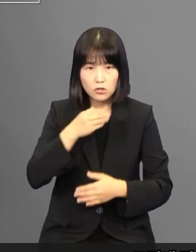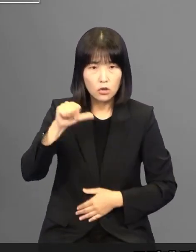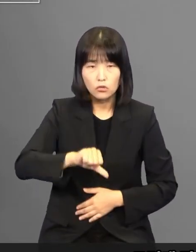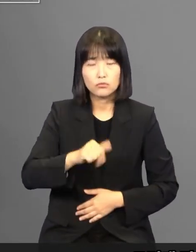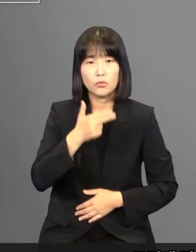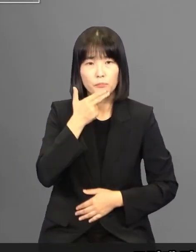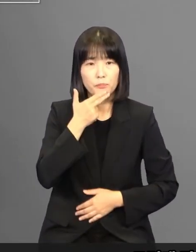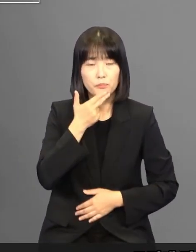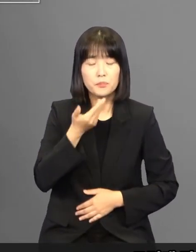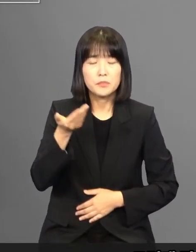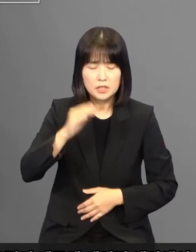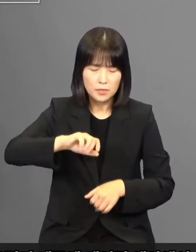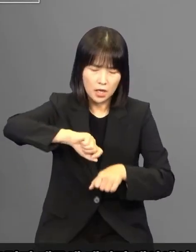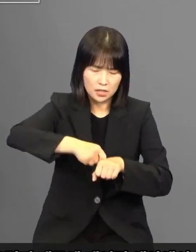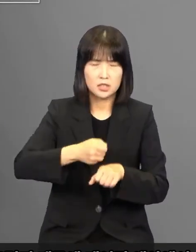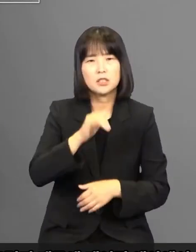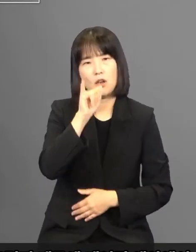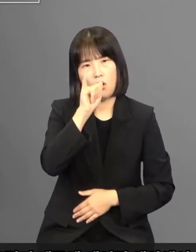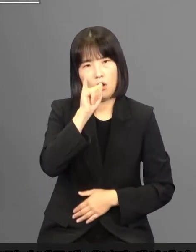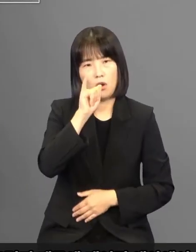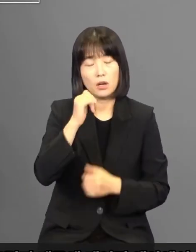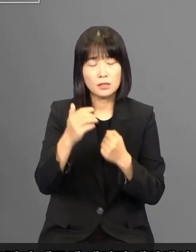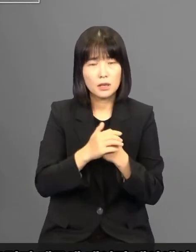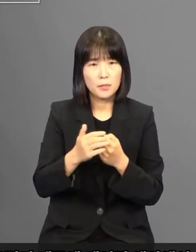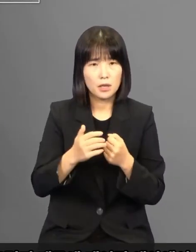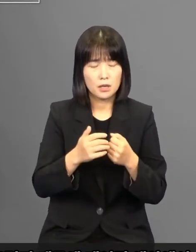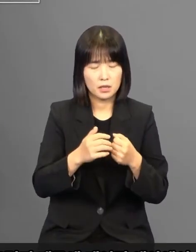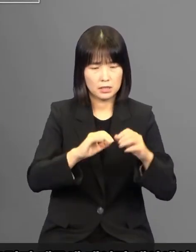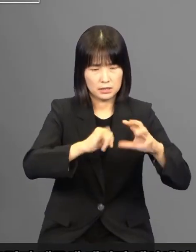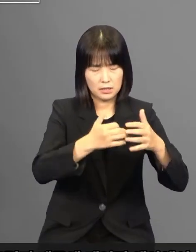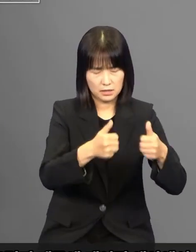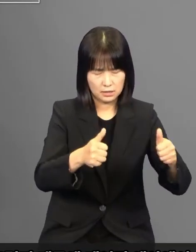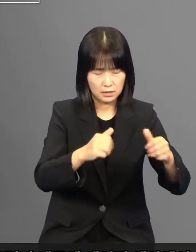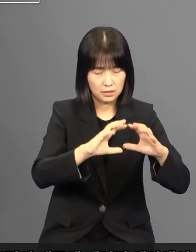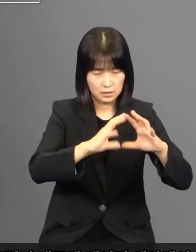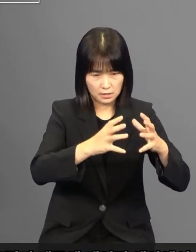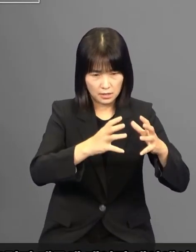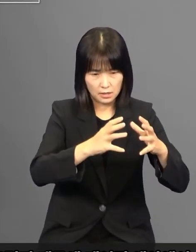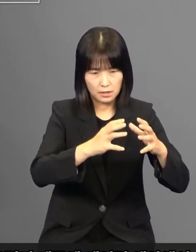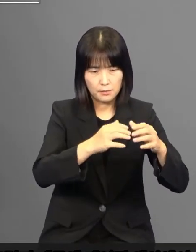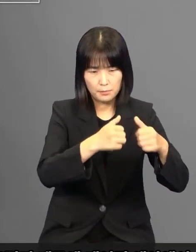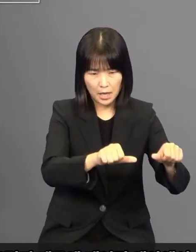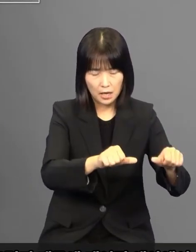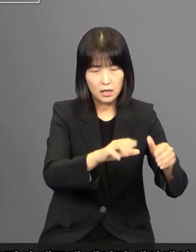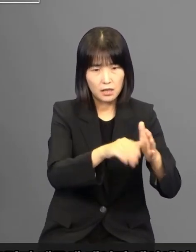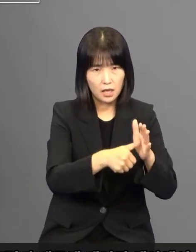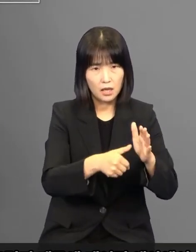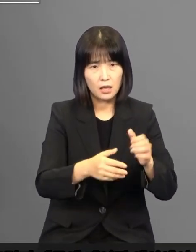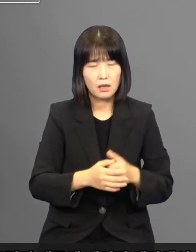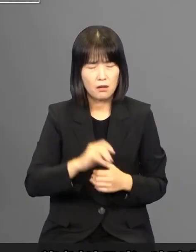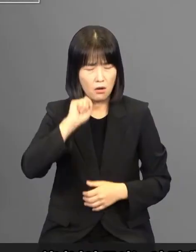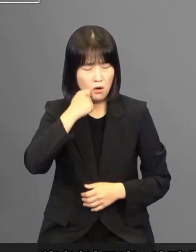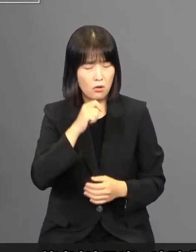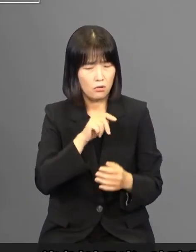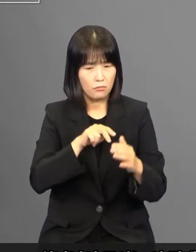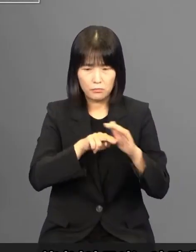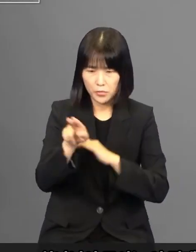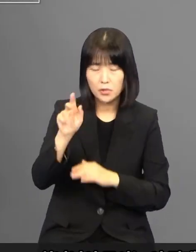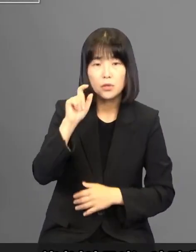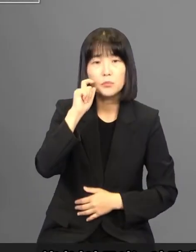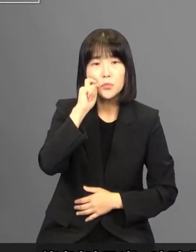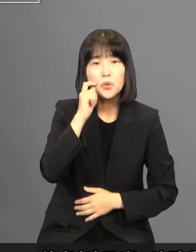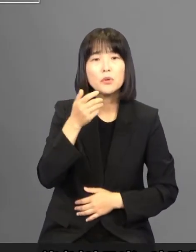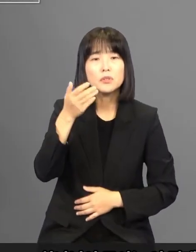그런데 징계는 있을 수 있어요. 그렇기 때문에 깨어진 세상에서 우리가 흉년을 아예 피해갈 수는 없겠지만 하나님이 주시는